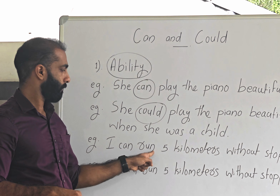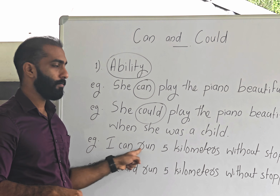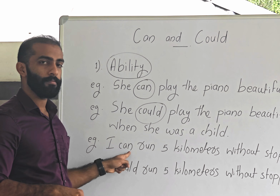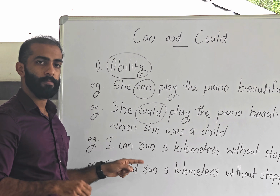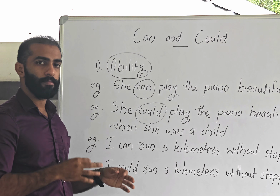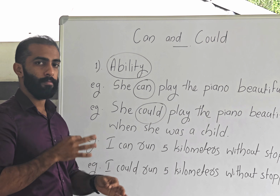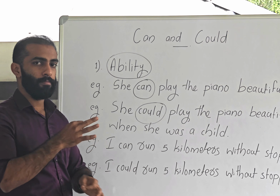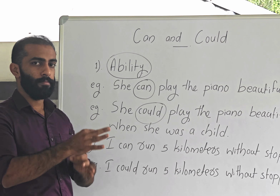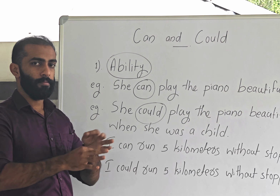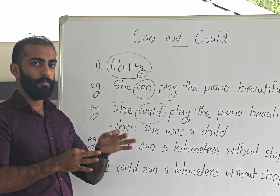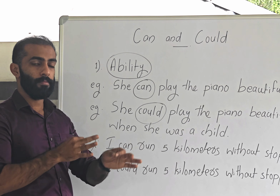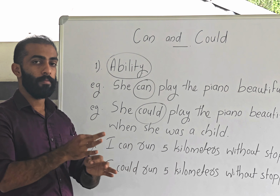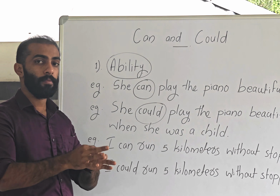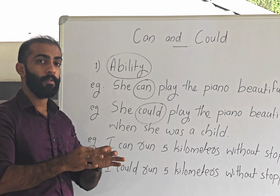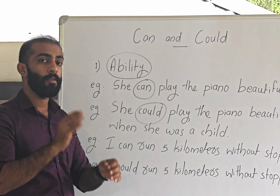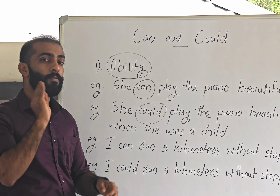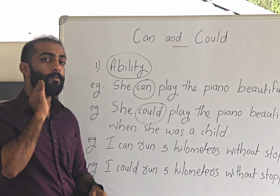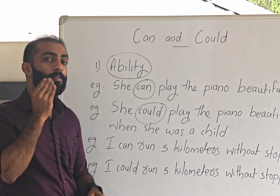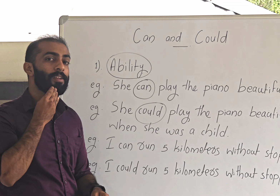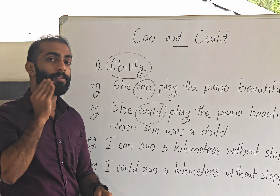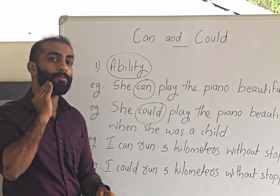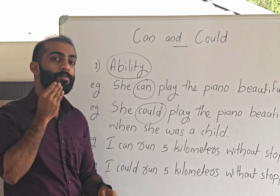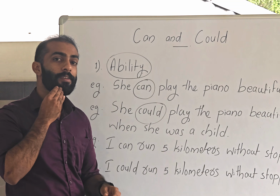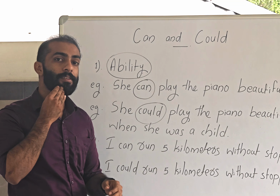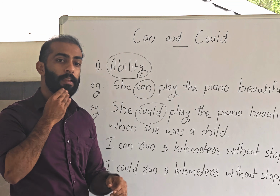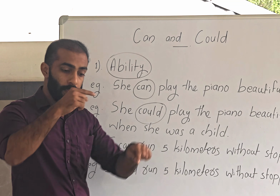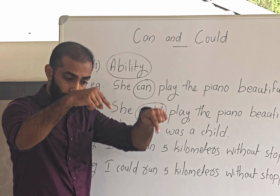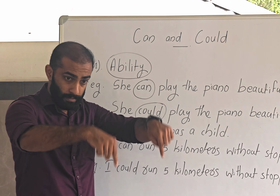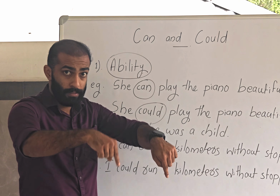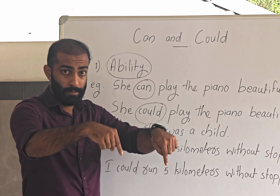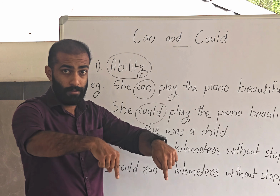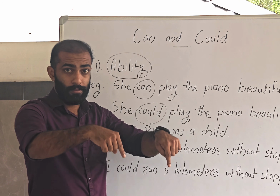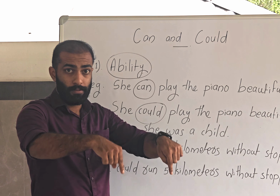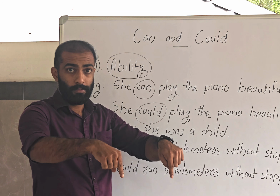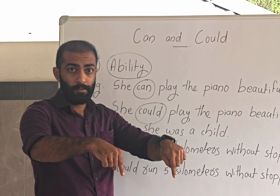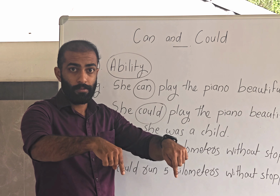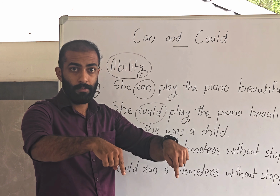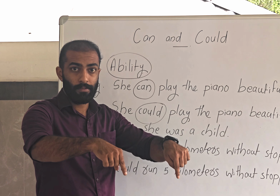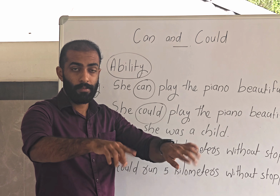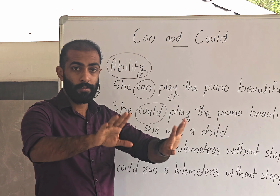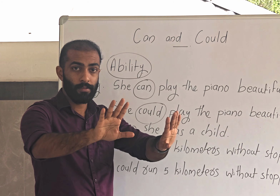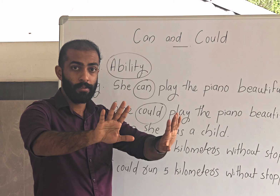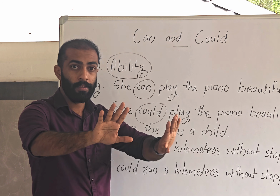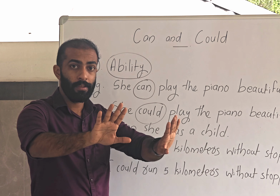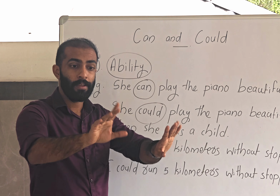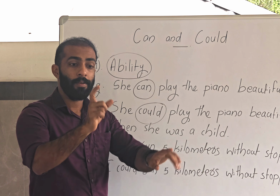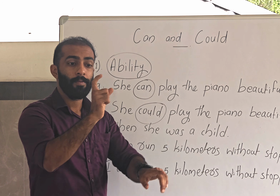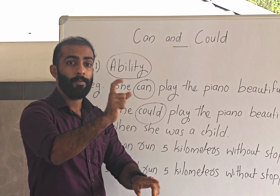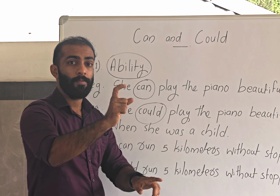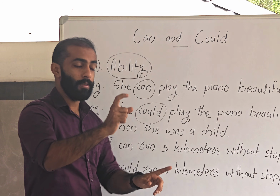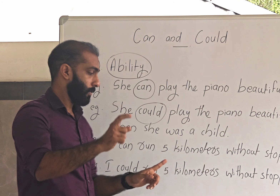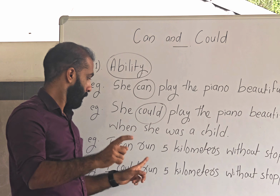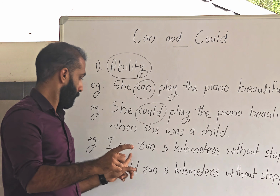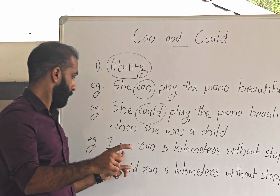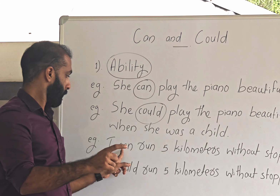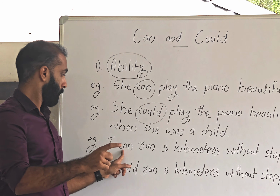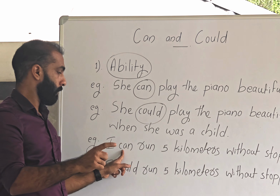ഇത് എനിക്ക് എപ്പോൾ കഴിയുന്ന കാര്യമാണ് ഉദ്ദേശിക്കുന്നത്? ഇപ്പോൾ, അതായത് എൻ്റെ ഇന്നത്തെ ആരോഗ്യസ്ഥിതിയിൽ എനിക്ക് 5